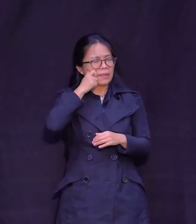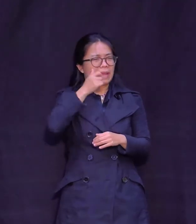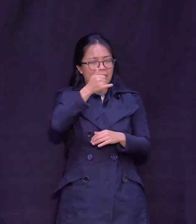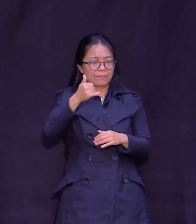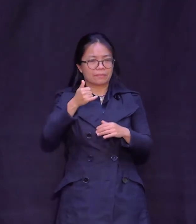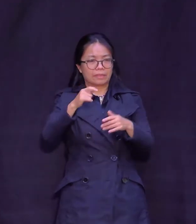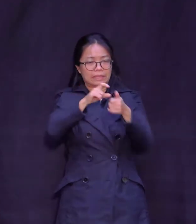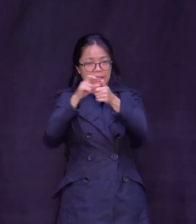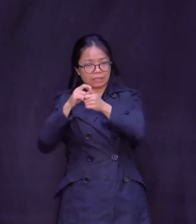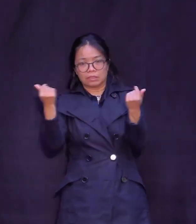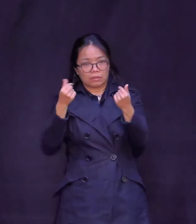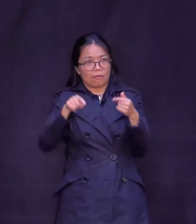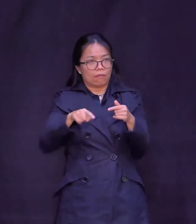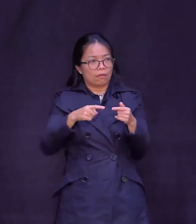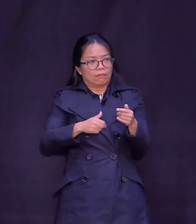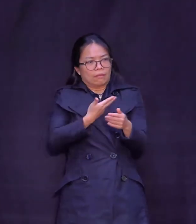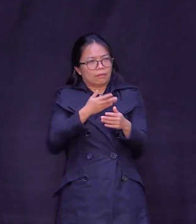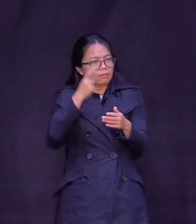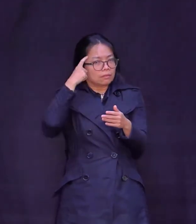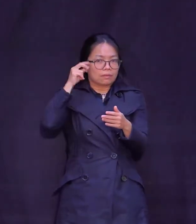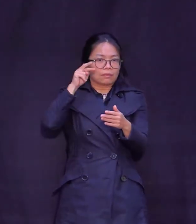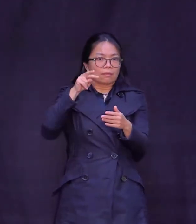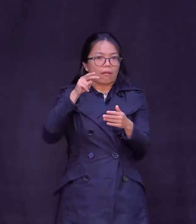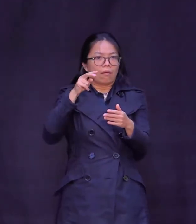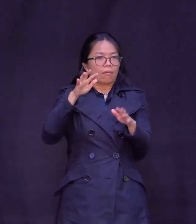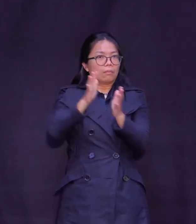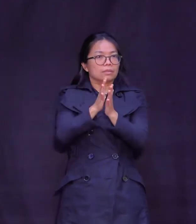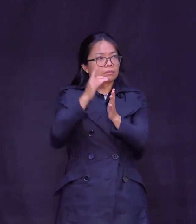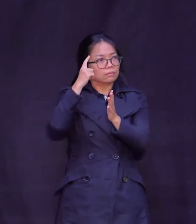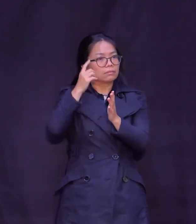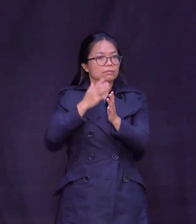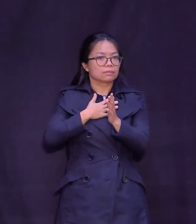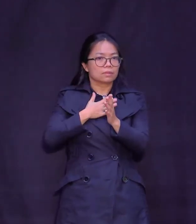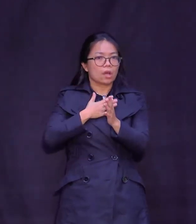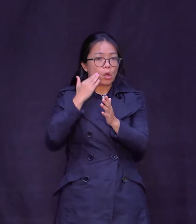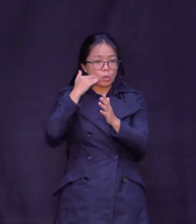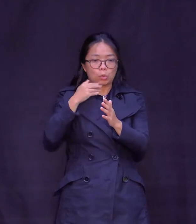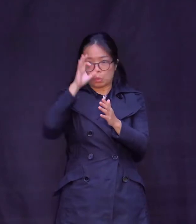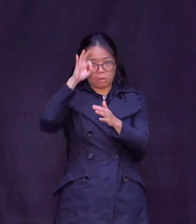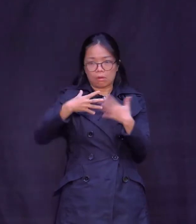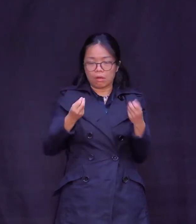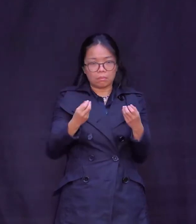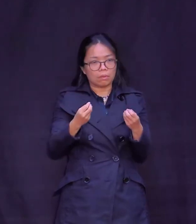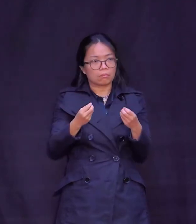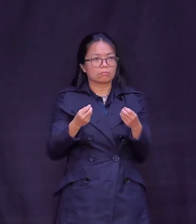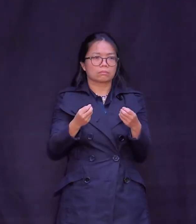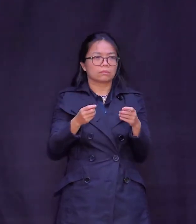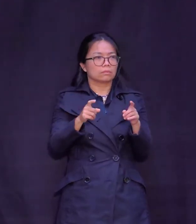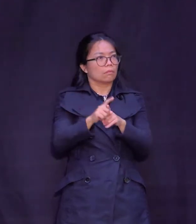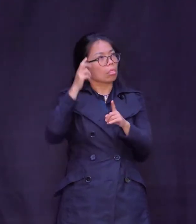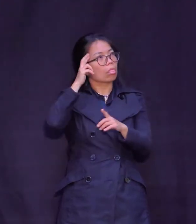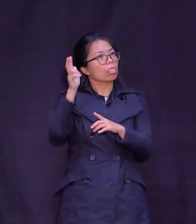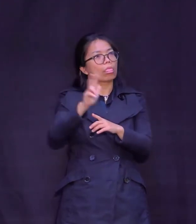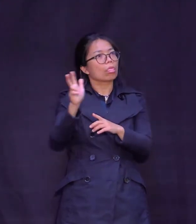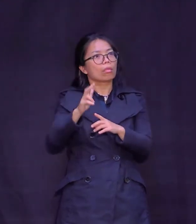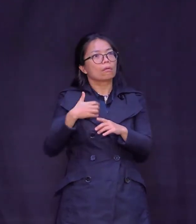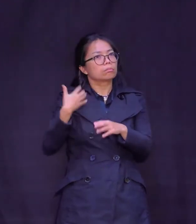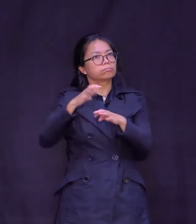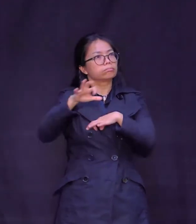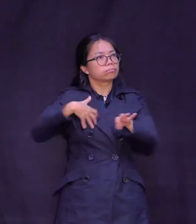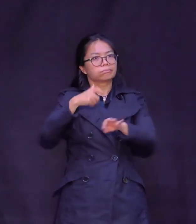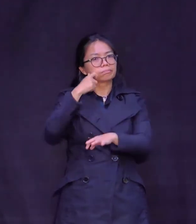是如此的让人家感觉到，如果没有看过作品，我们完全无法去理